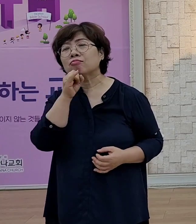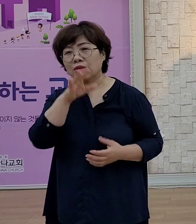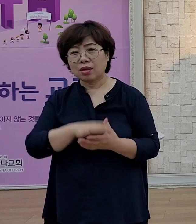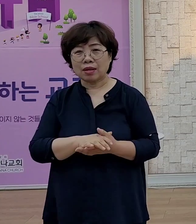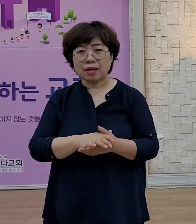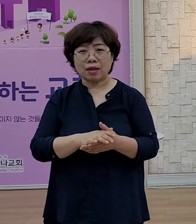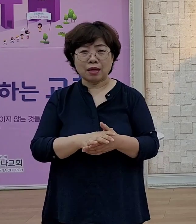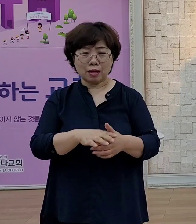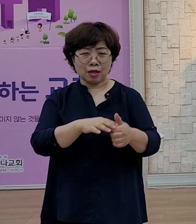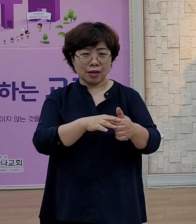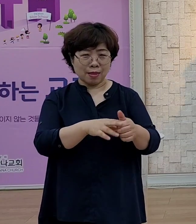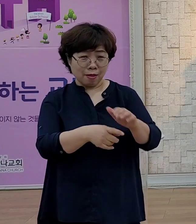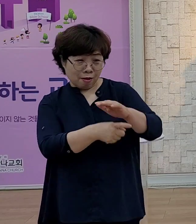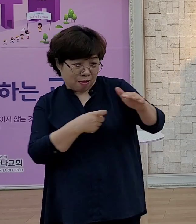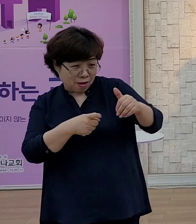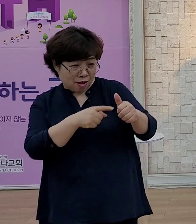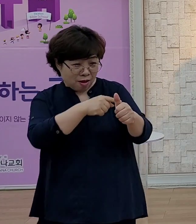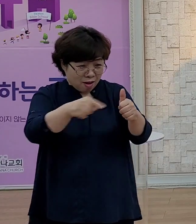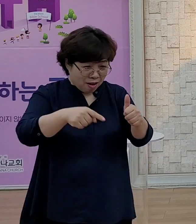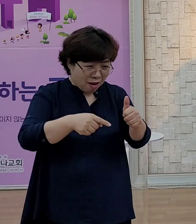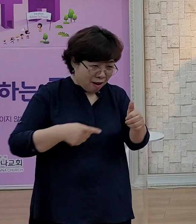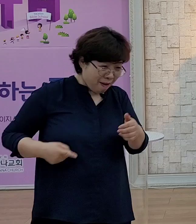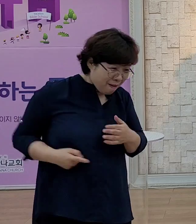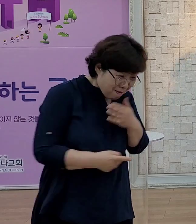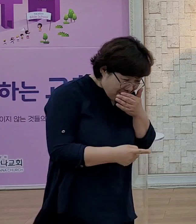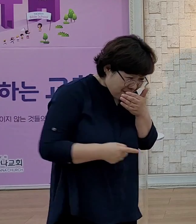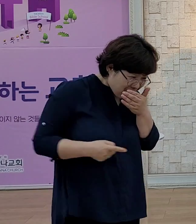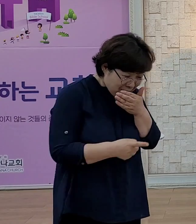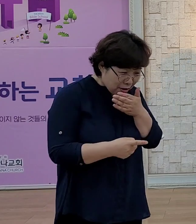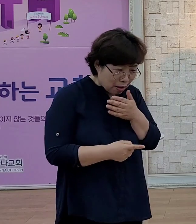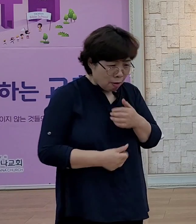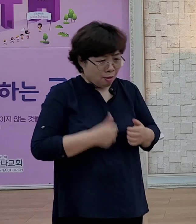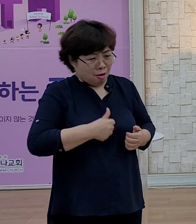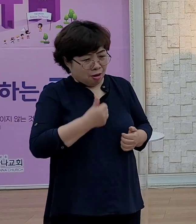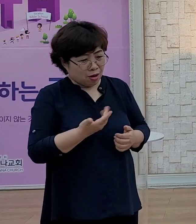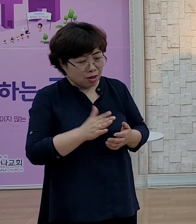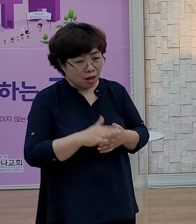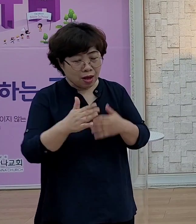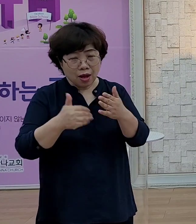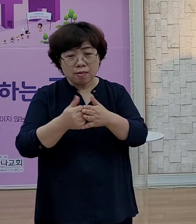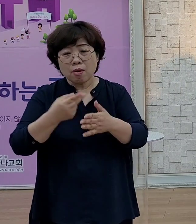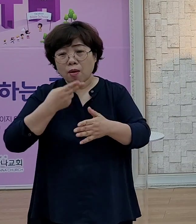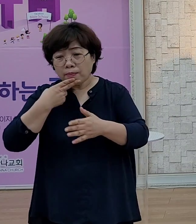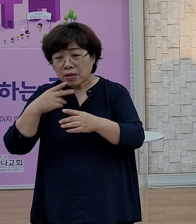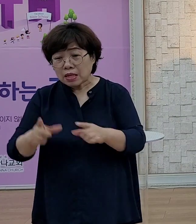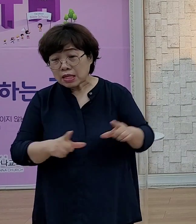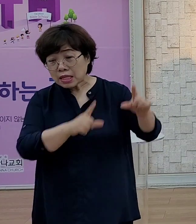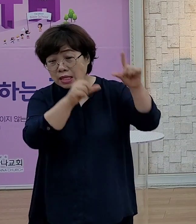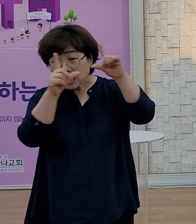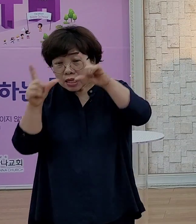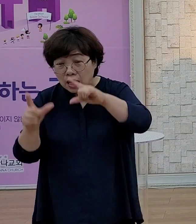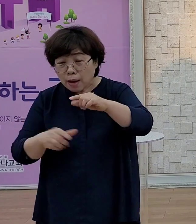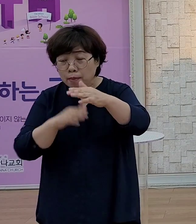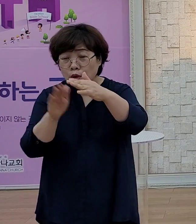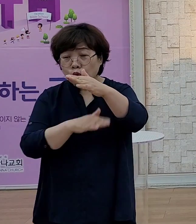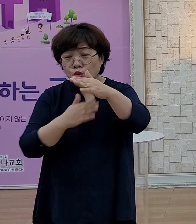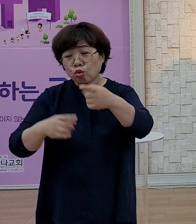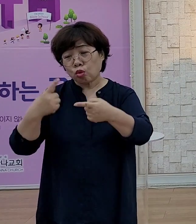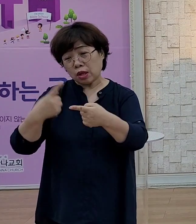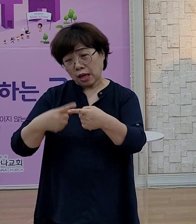살인하고 간음하고 도둑질하고 이런 것들은 막 노발대발 하는데 하나님이 없는 삶을 사는 사람에 대하여